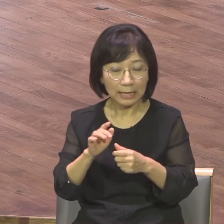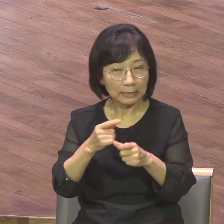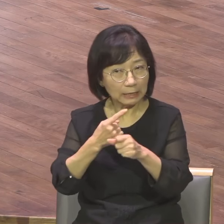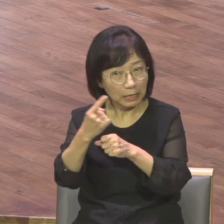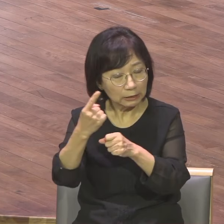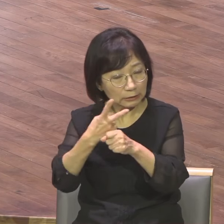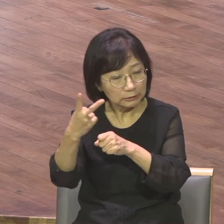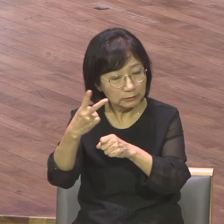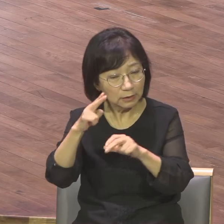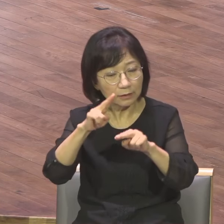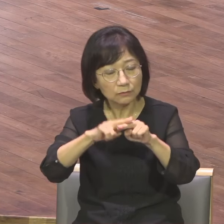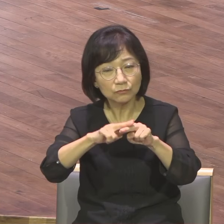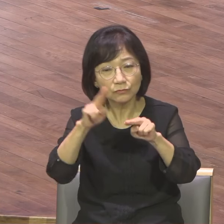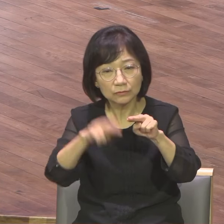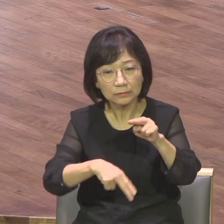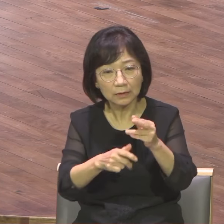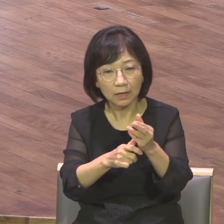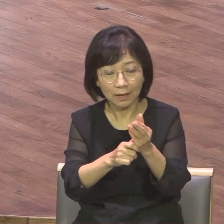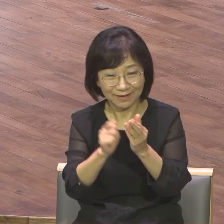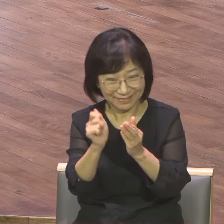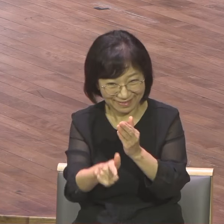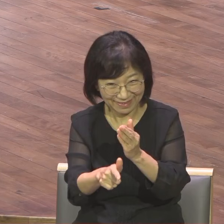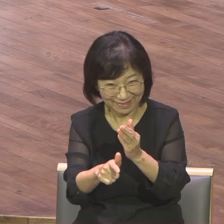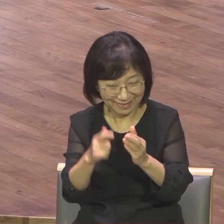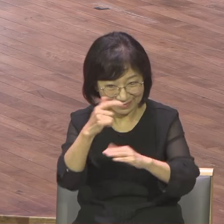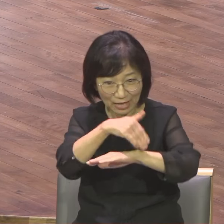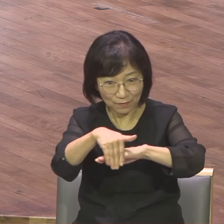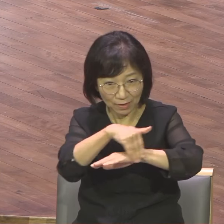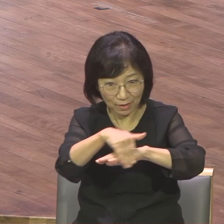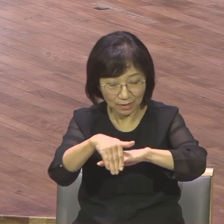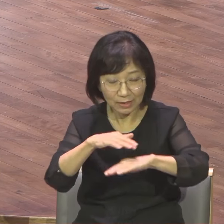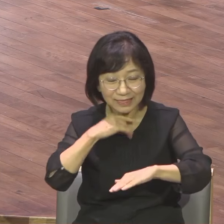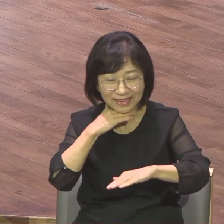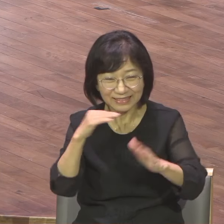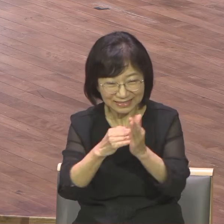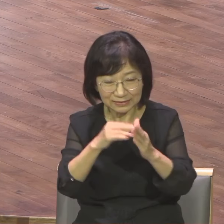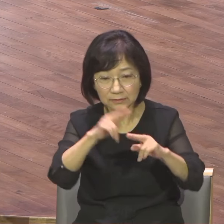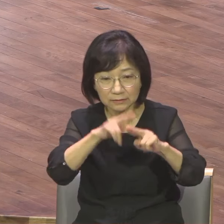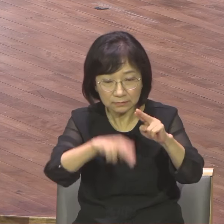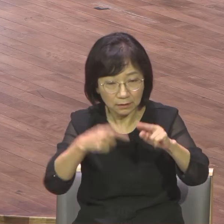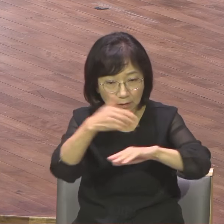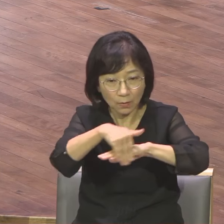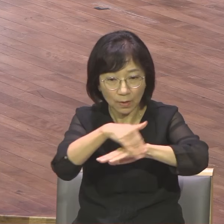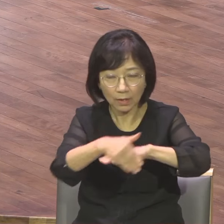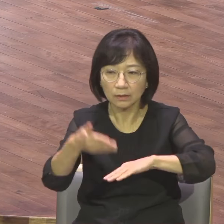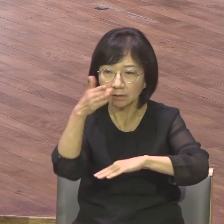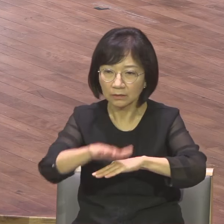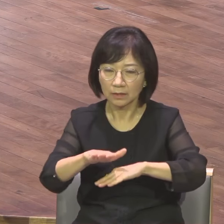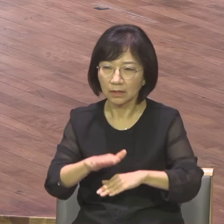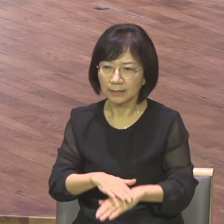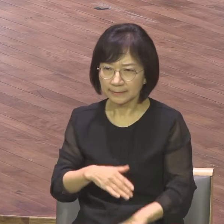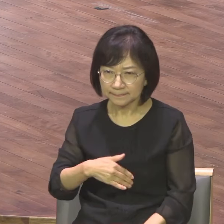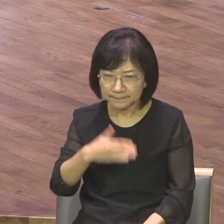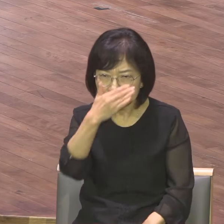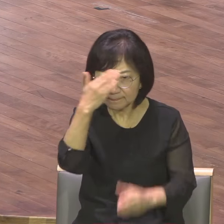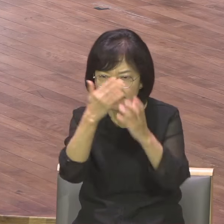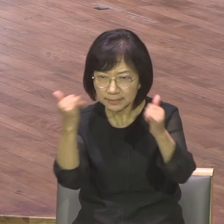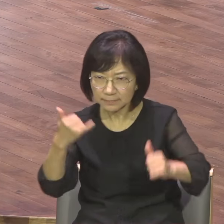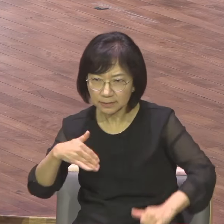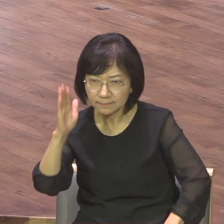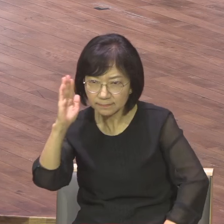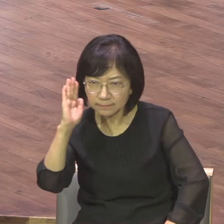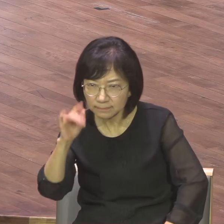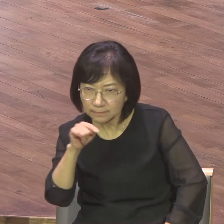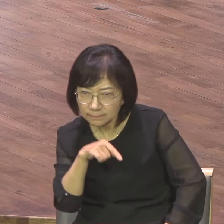때문에, 아무것도 없기 때문에, 퇴직금도 없기 때문에 쫓겨나기 때문에 누가 반대하려고 하겠어. 그런데 젊은 사람들이 이제 신앙양심을 강조하고